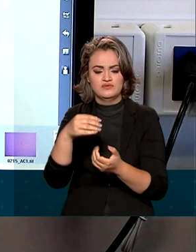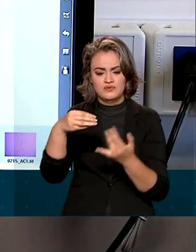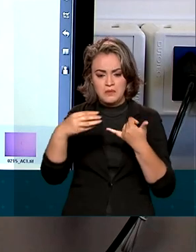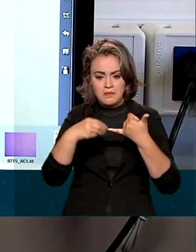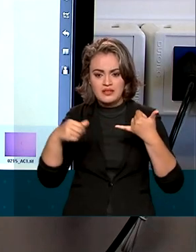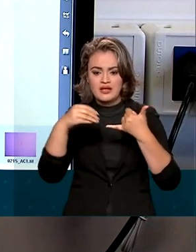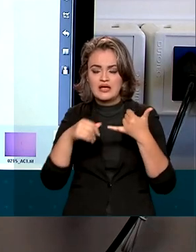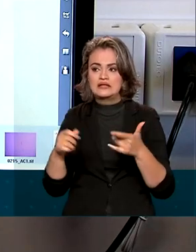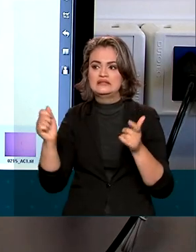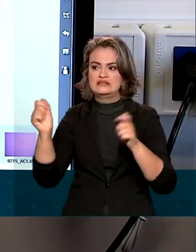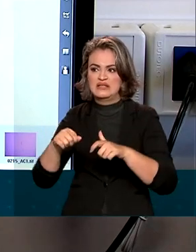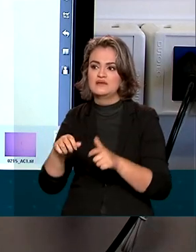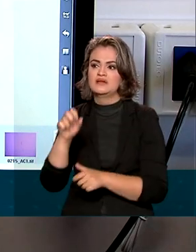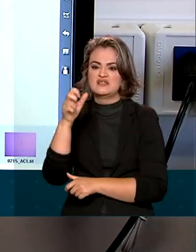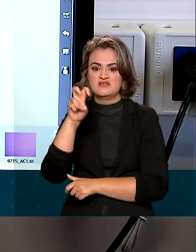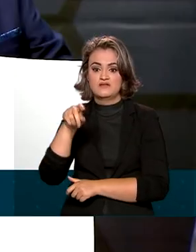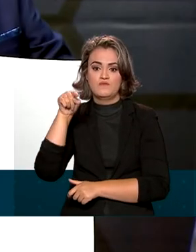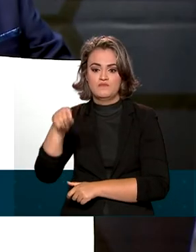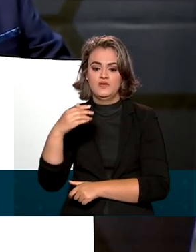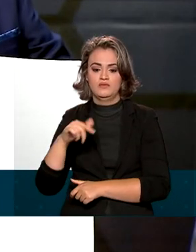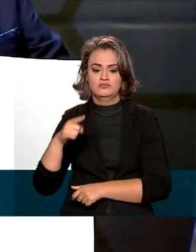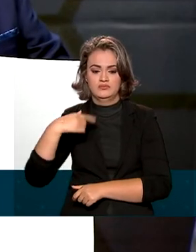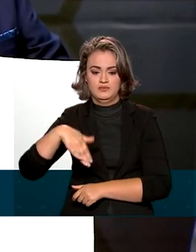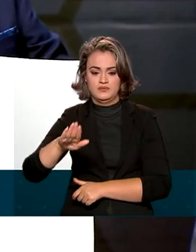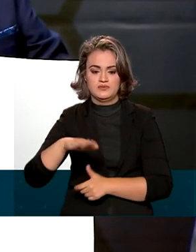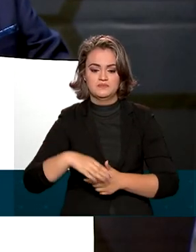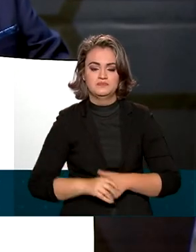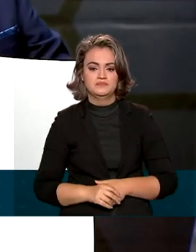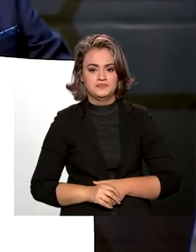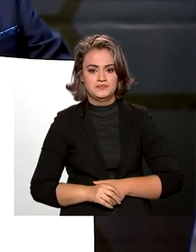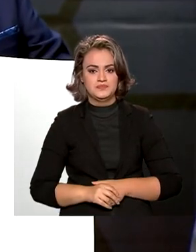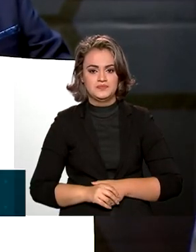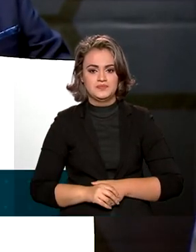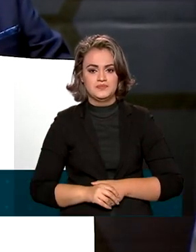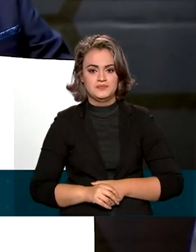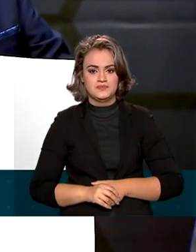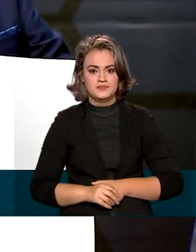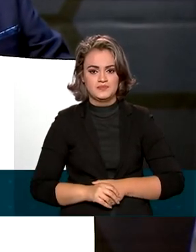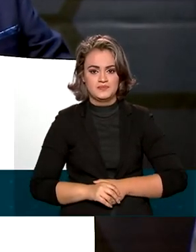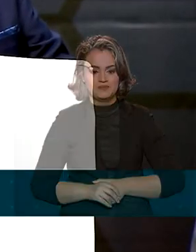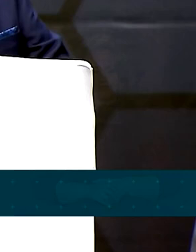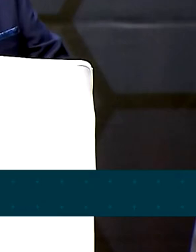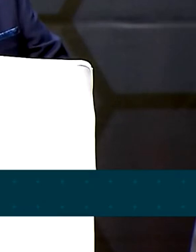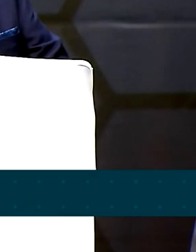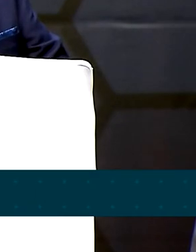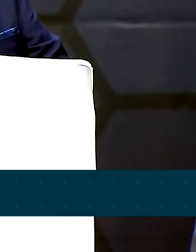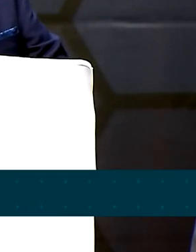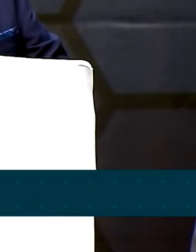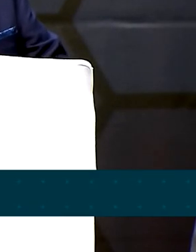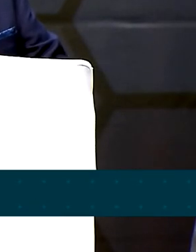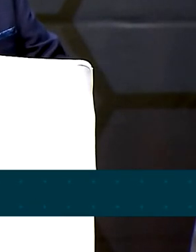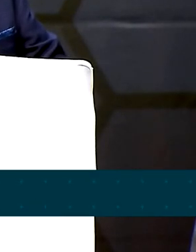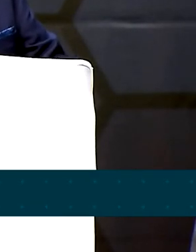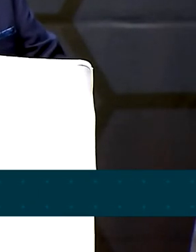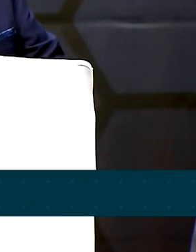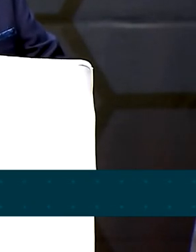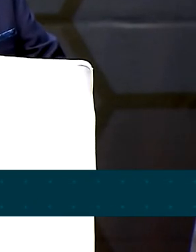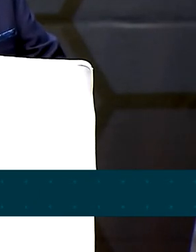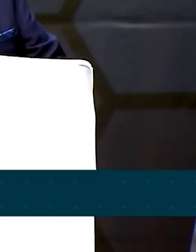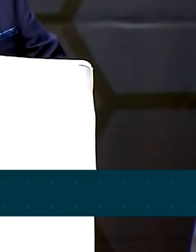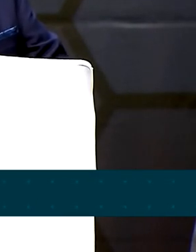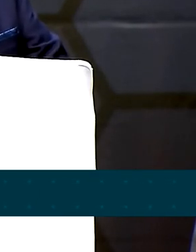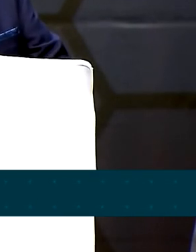expansão para até 5 mil quilos. Nós temos aqui uma universidade que produz conhecimento, que transforma esse